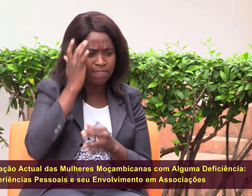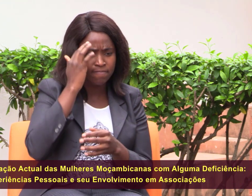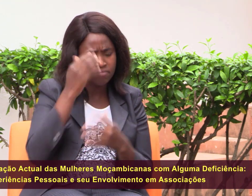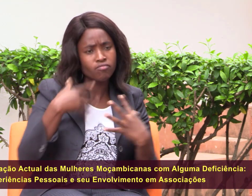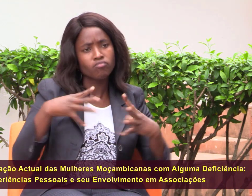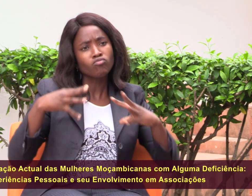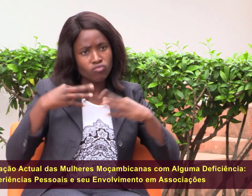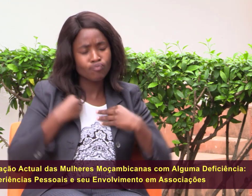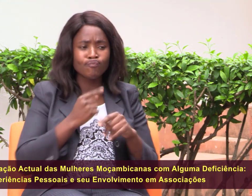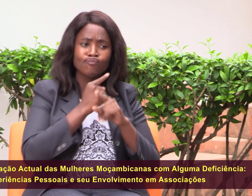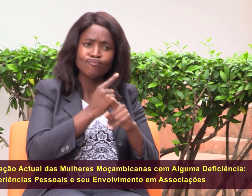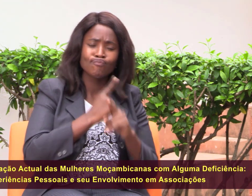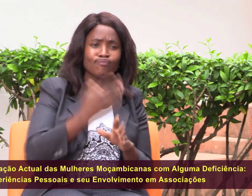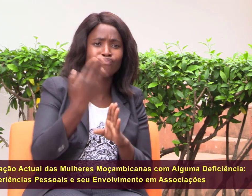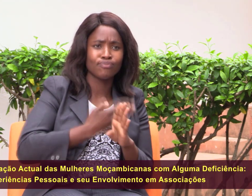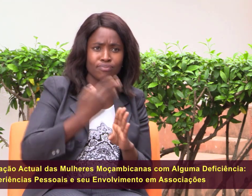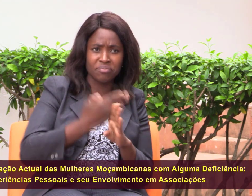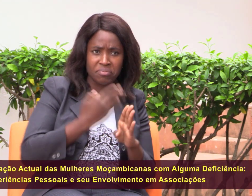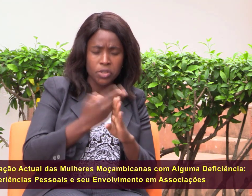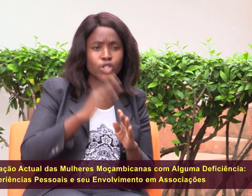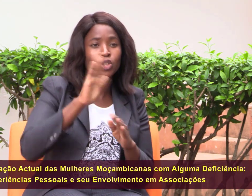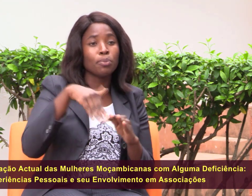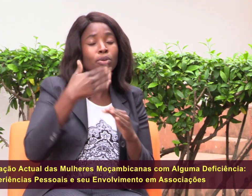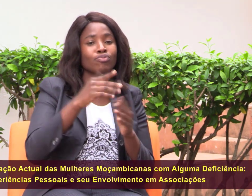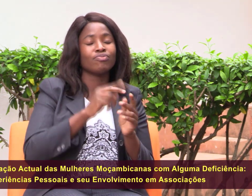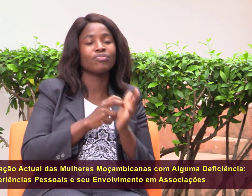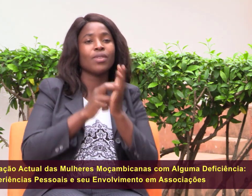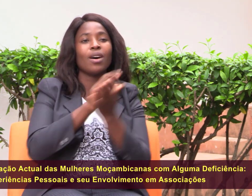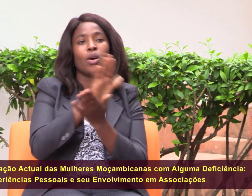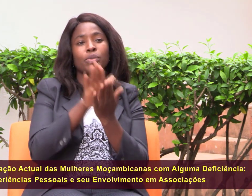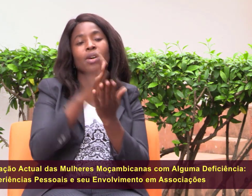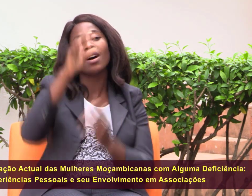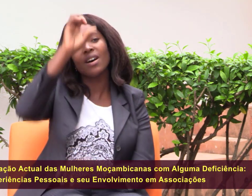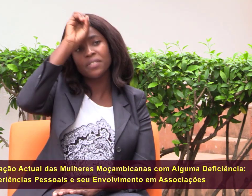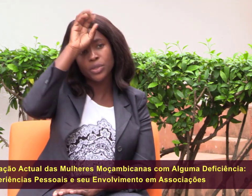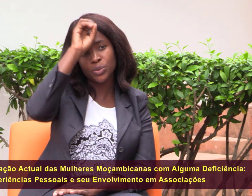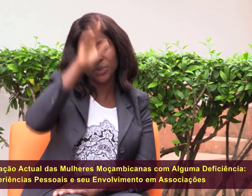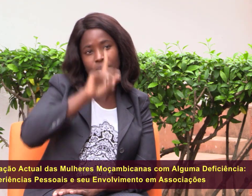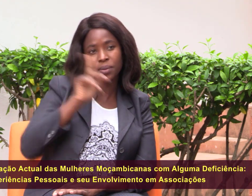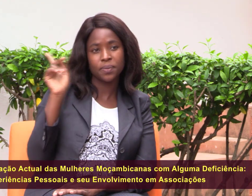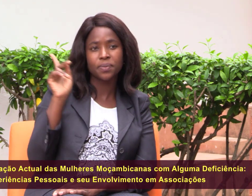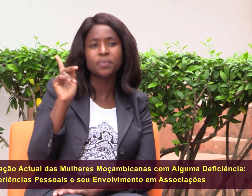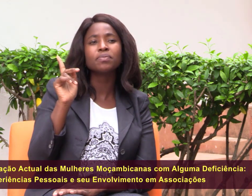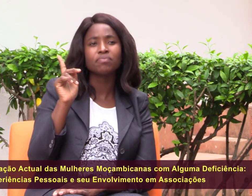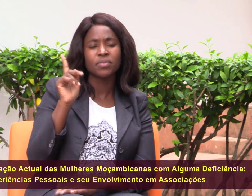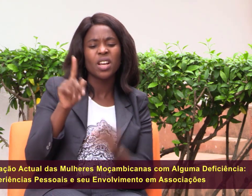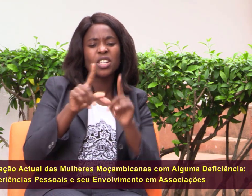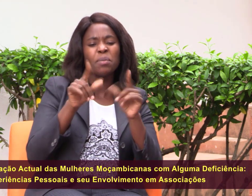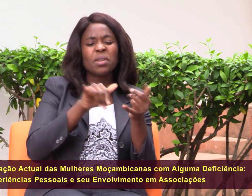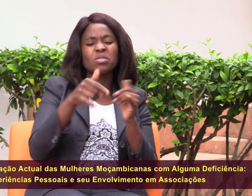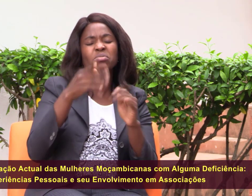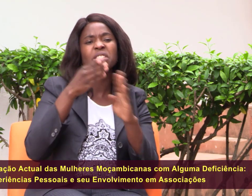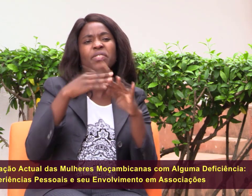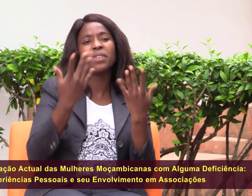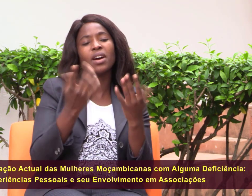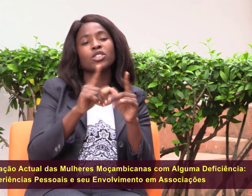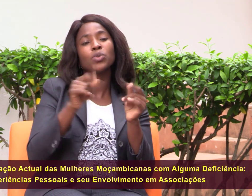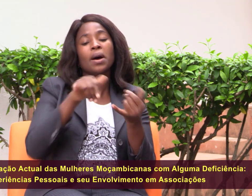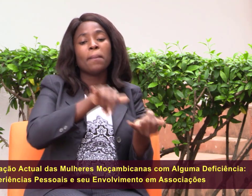Senti também essa vontade de participar, fui praticando um pouco mais e essa oportunidade foi na FICAD